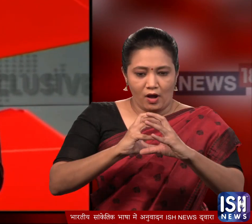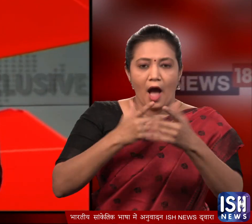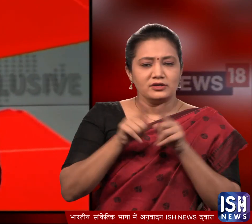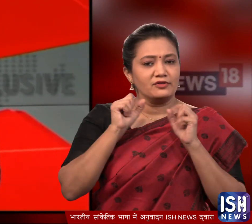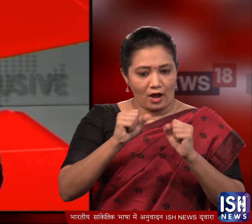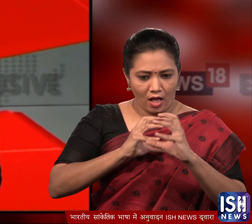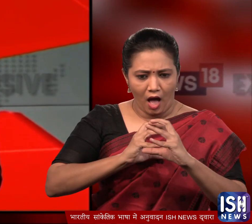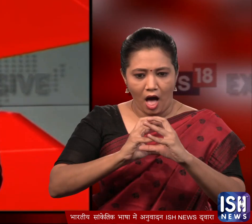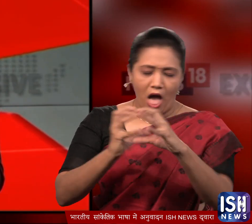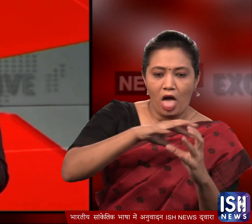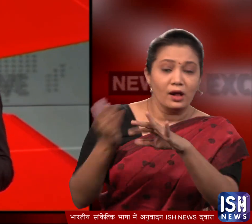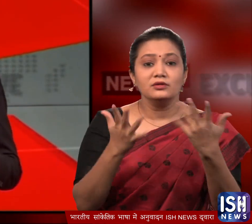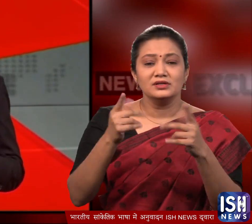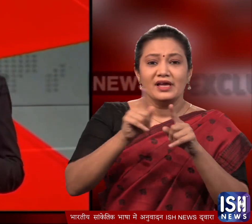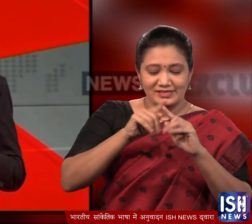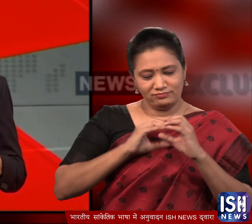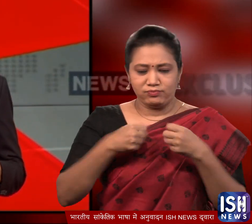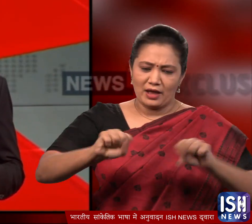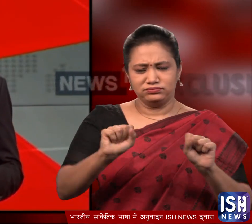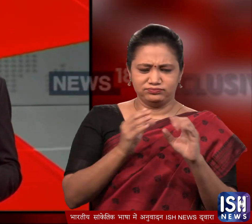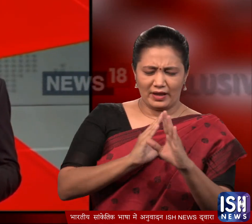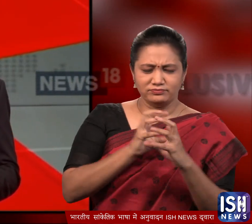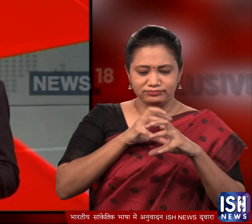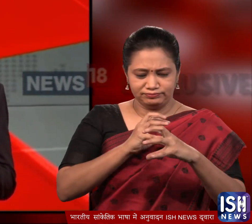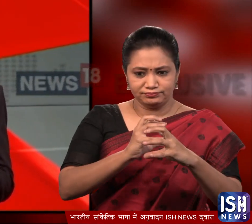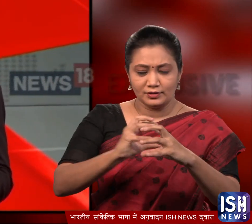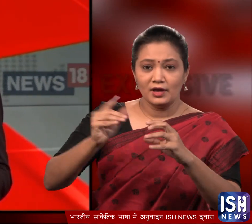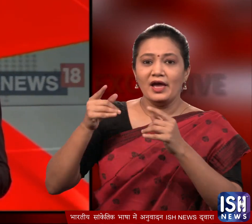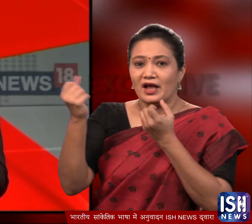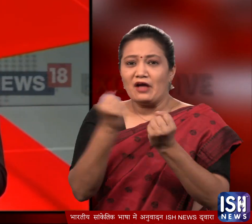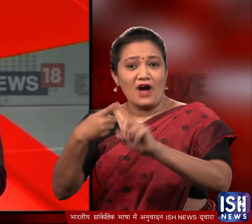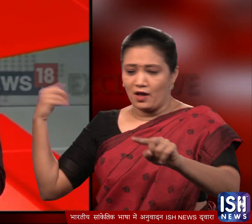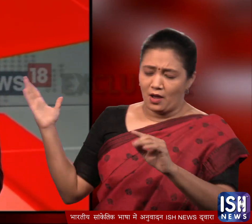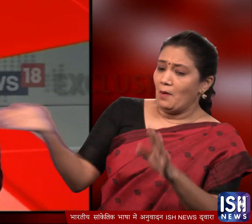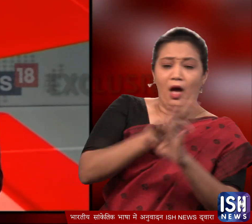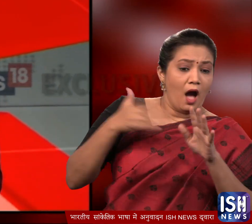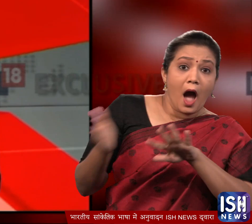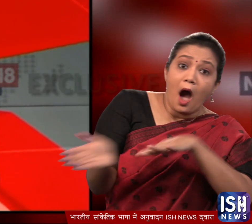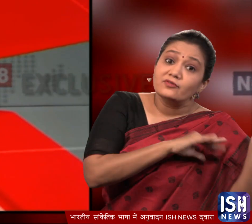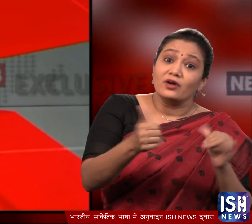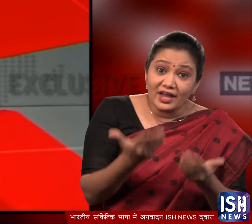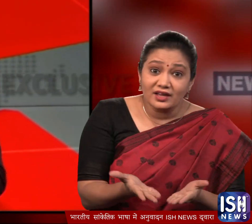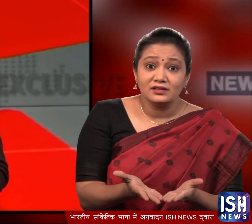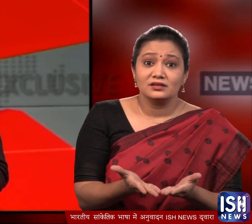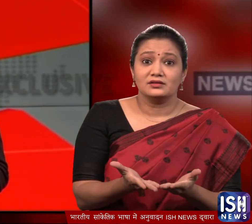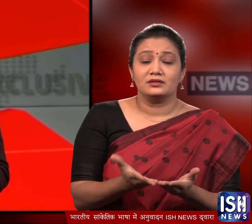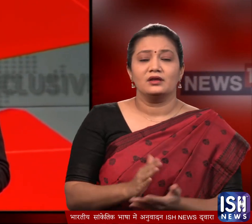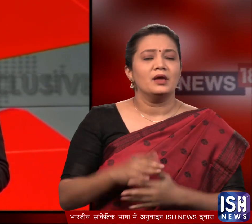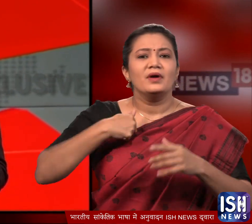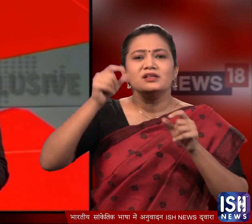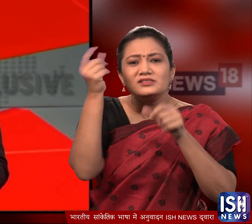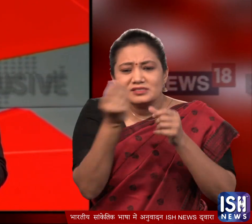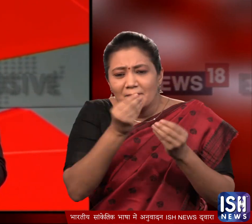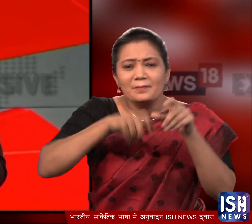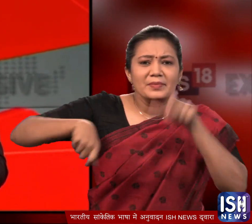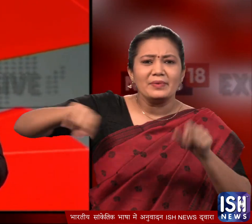पर संतुलन बनाना आसान नहीं होता। आसपास से गुजरने वाली गाड़ियों का एक झोंका भी मोटरसाइकिल सवार को जमीन सुंघाने के लिए काफी होता है, लेकिन हम